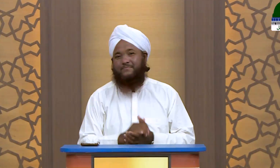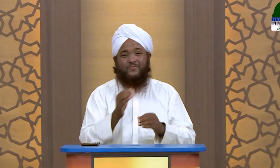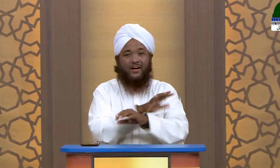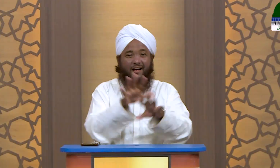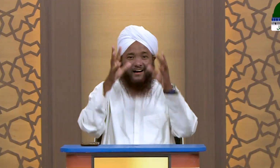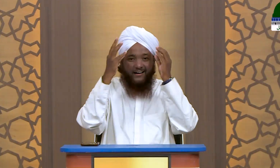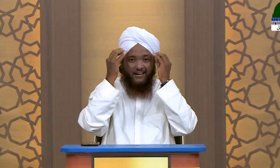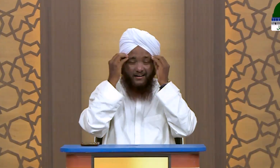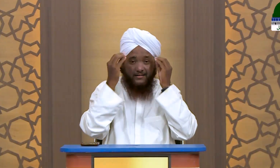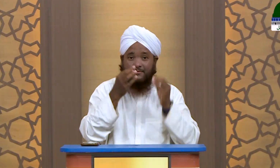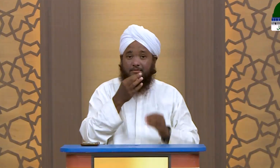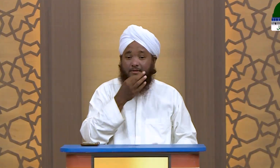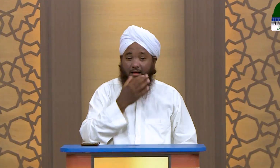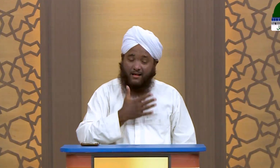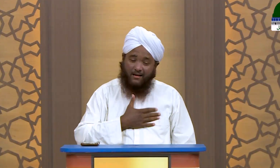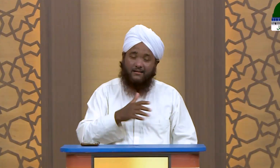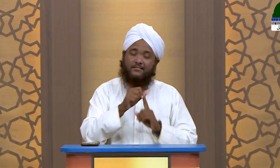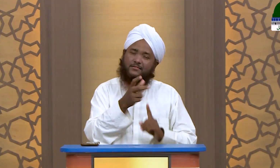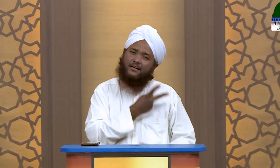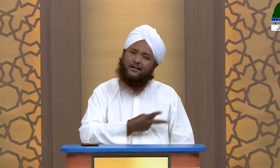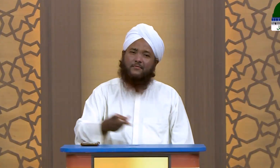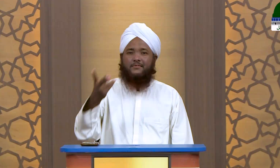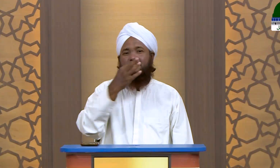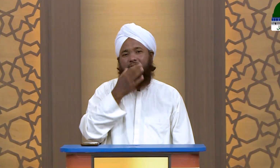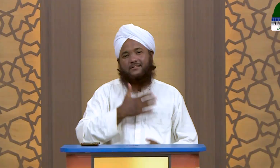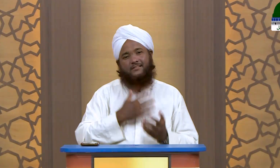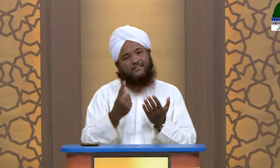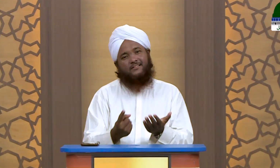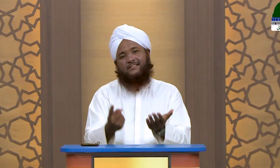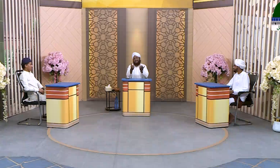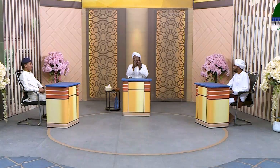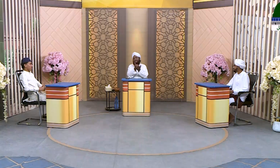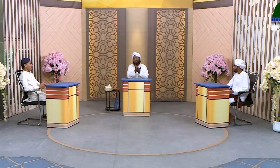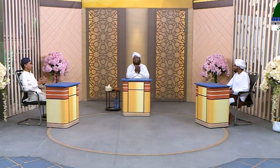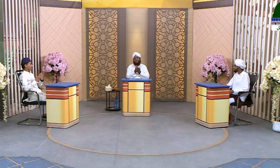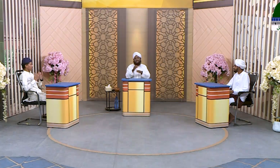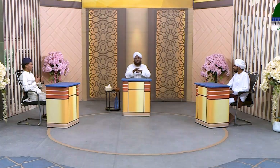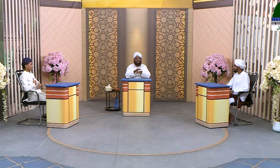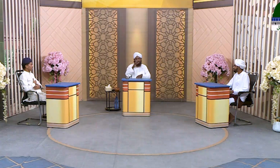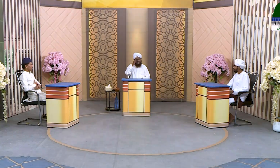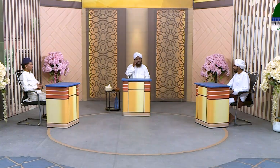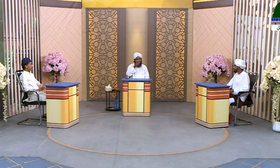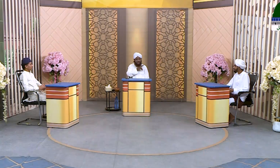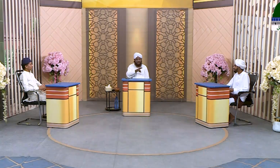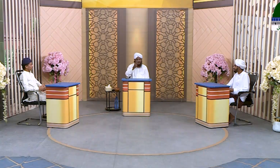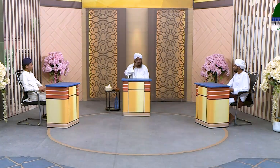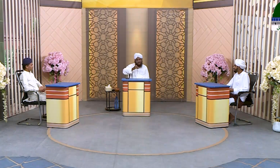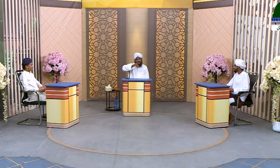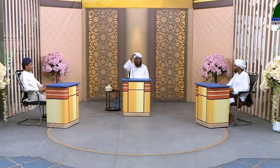نہ توہین، بنا دے مجھ کو با ادب یا الہی۔ پیارے اسلامی بھائیوں، بڑوں کا ادب و احترام جہاں